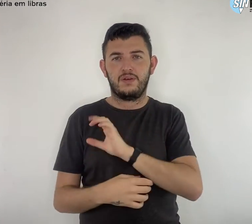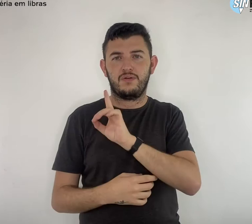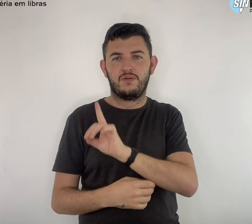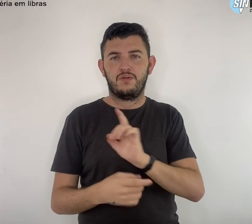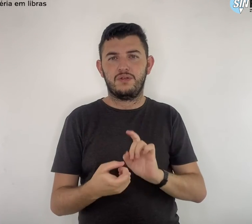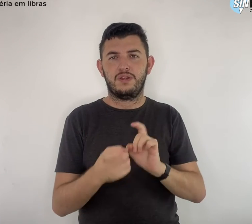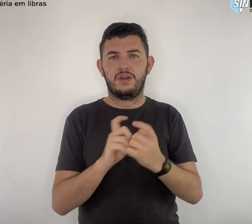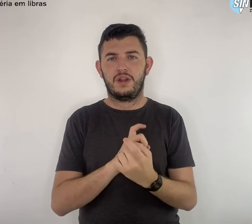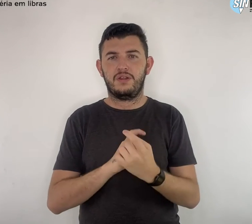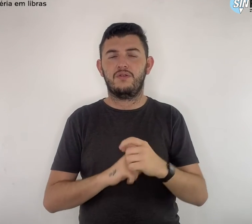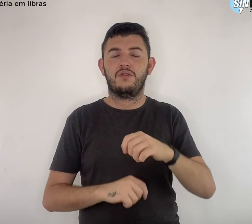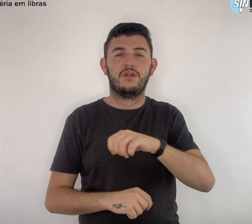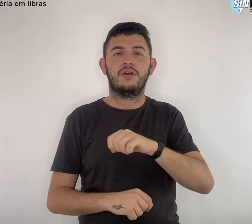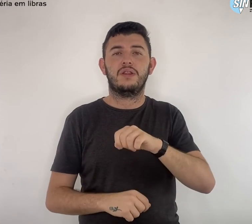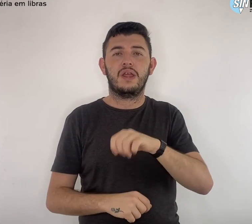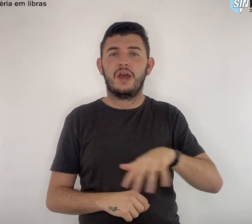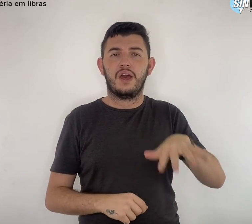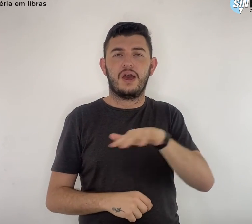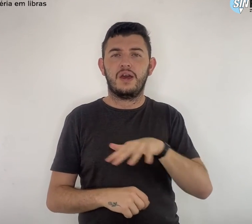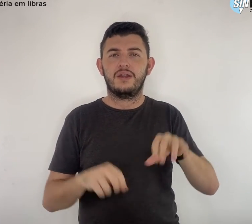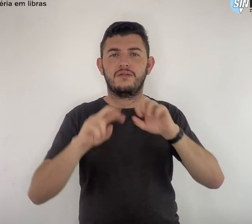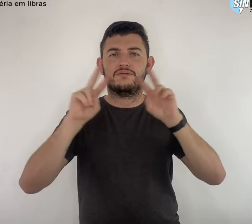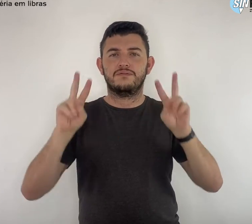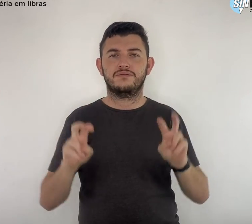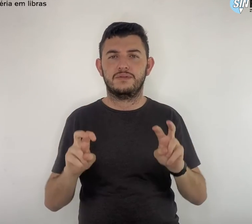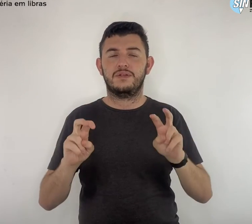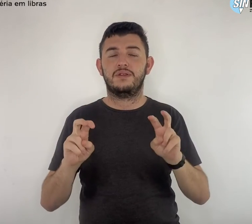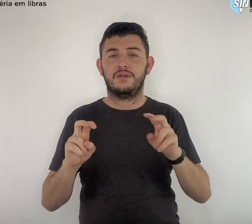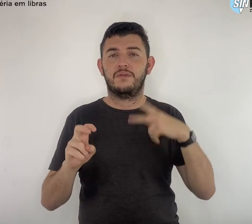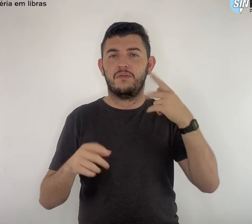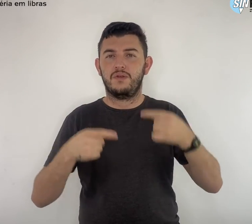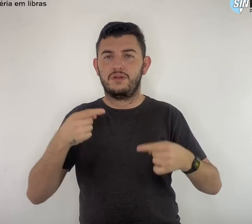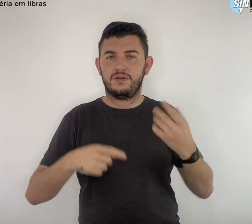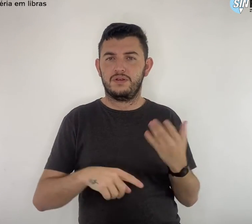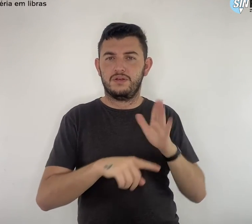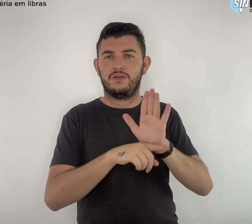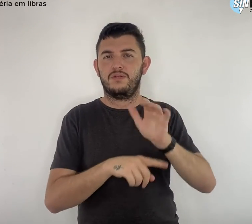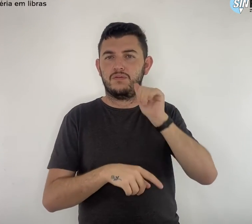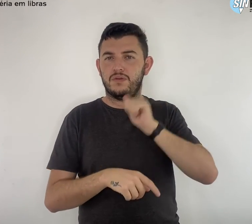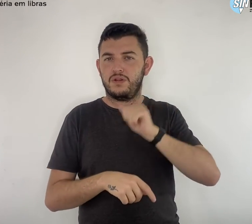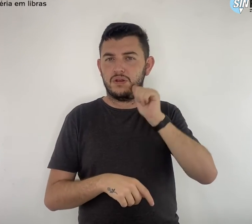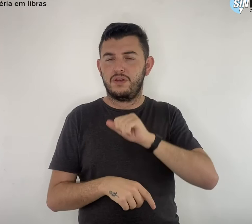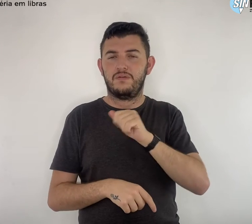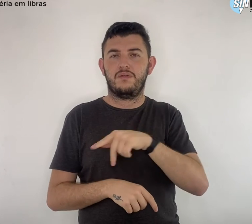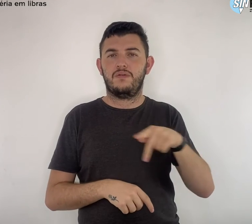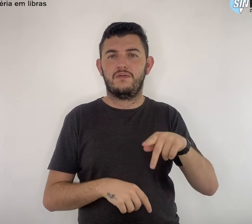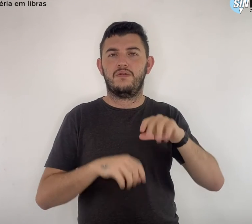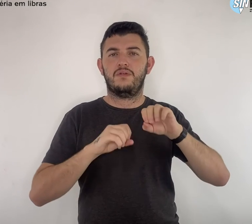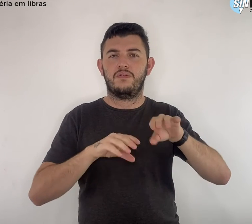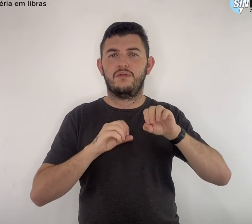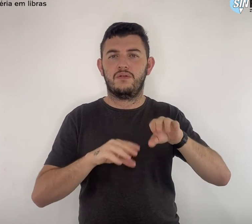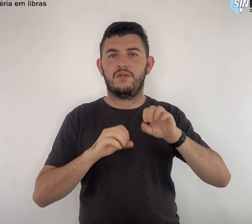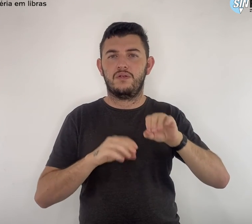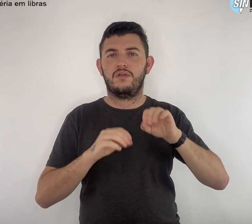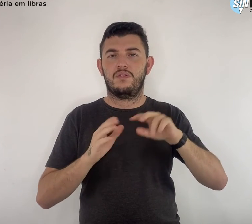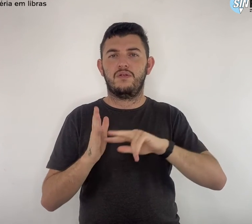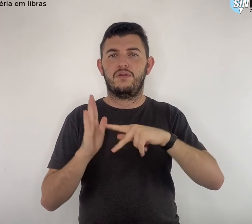violência, afirma a coordenadora da pasta de Assuntos e Políticas para Mulheres Educadoras do